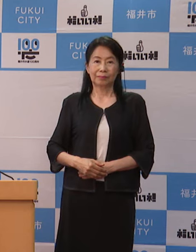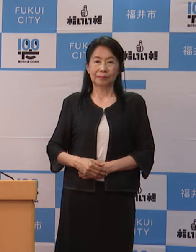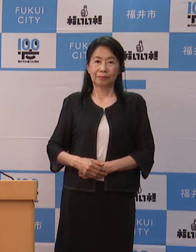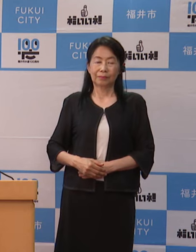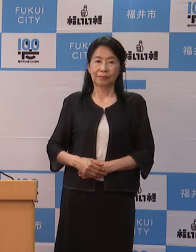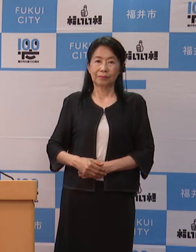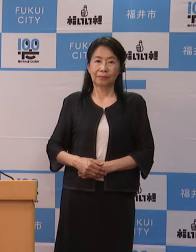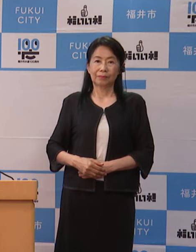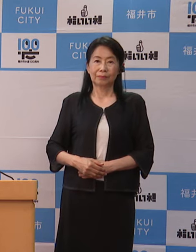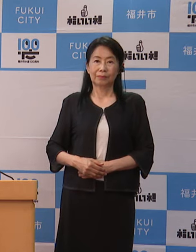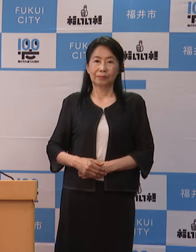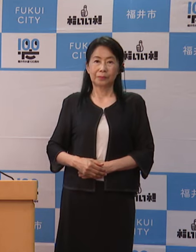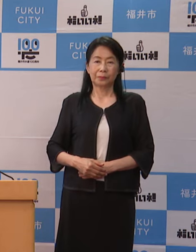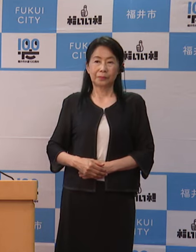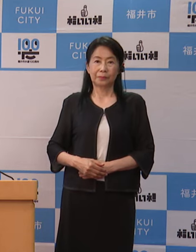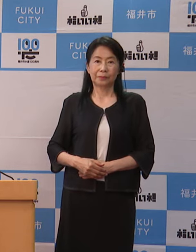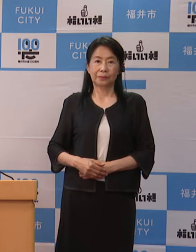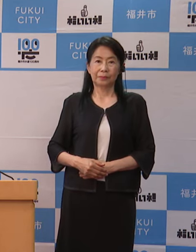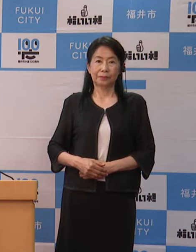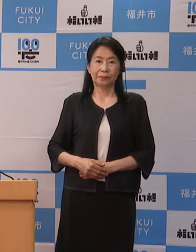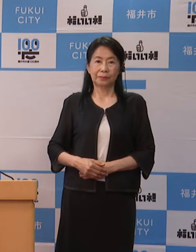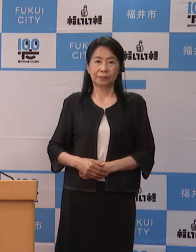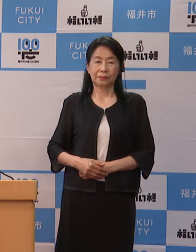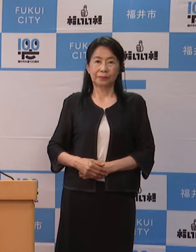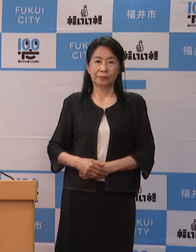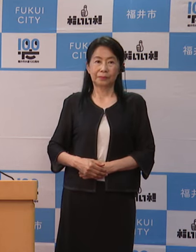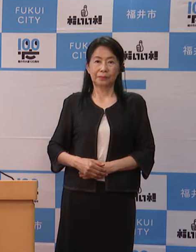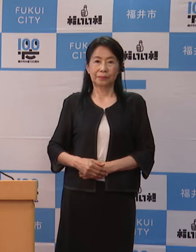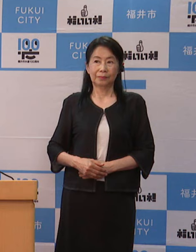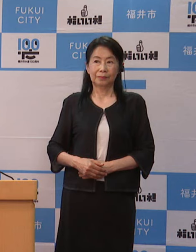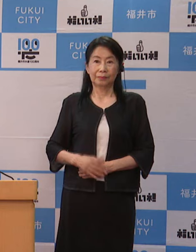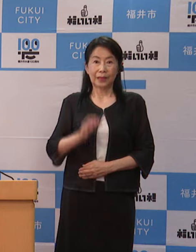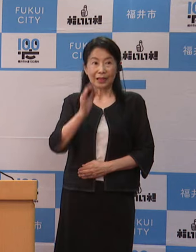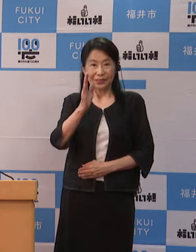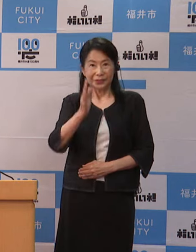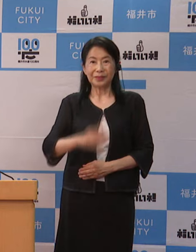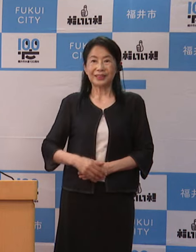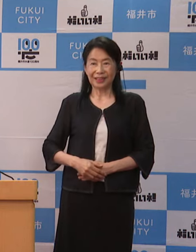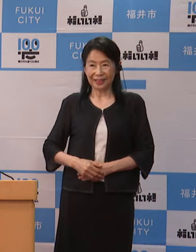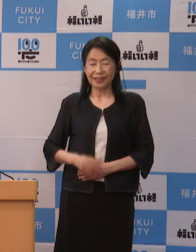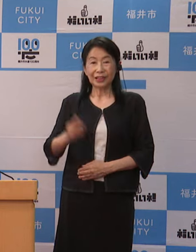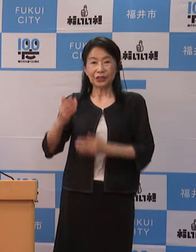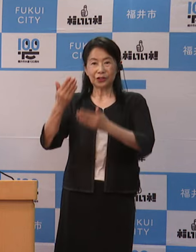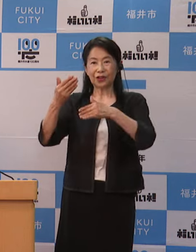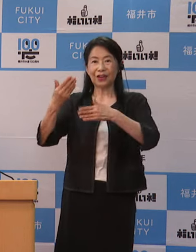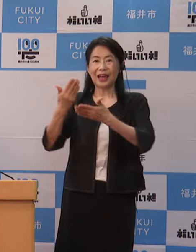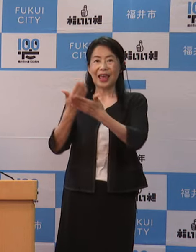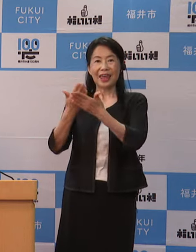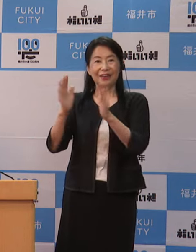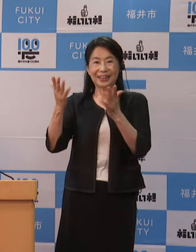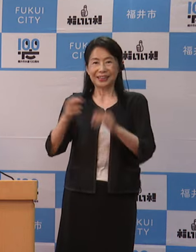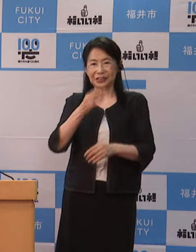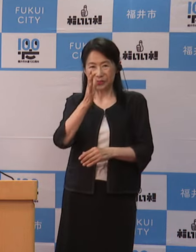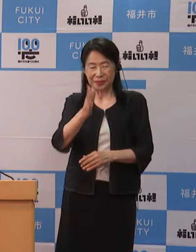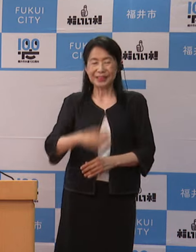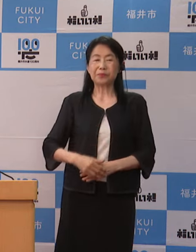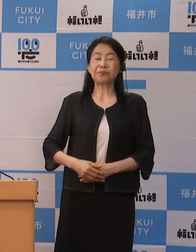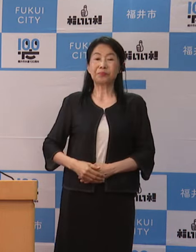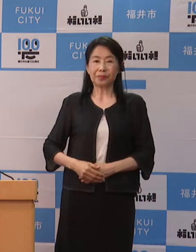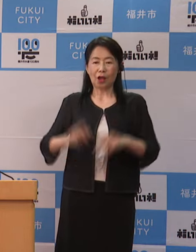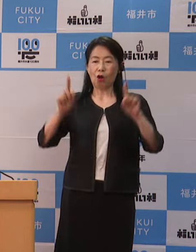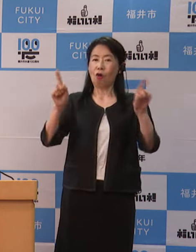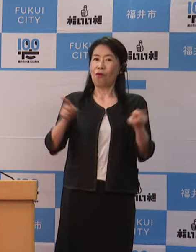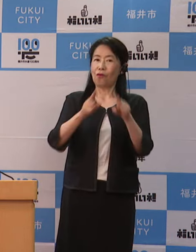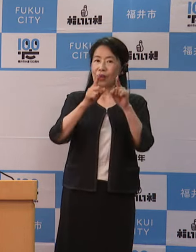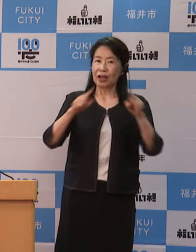例えばですけども、これじゃない、ごめんなさい、ことで言います、もっと手前だったかもしれません、音